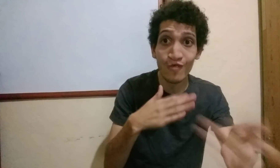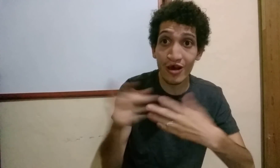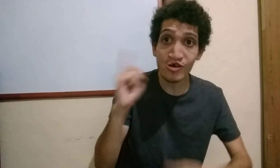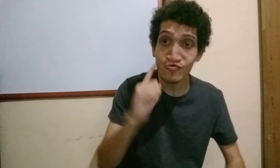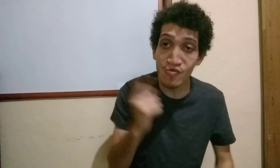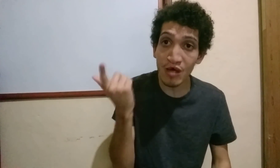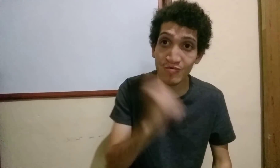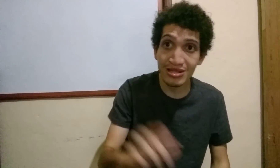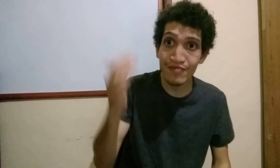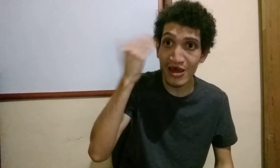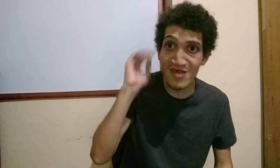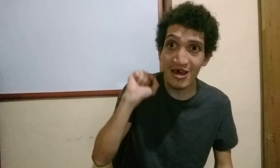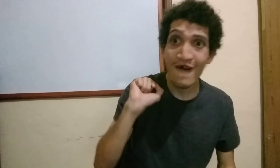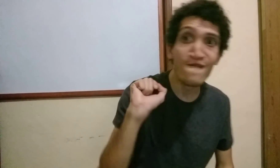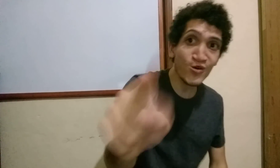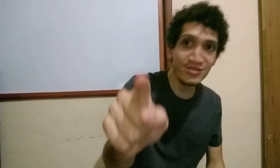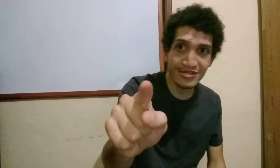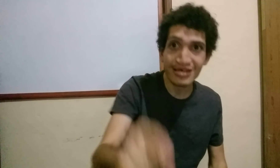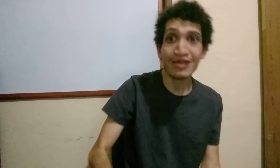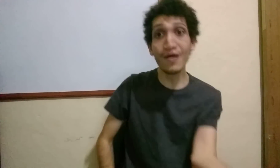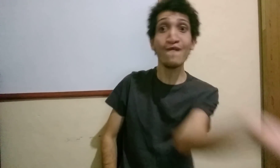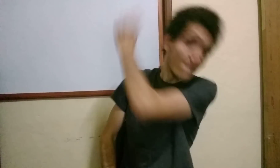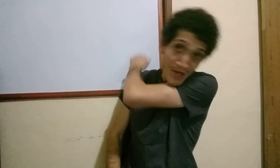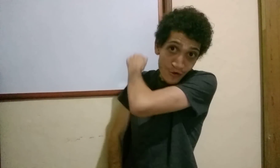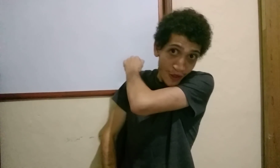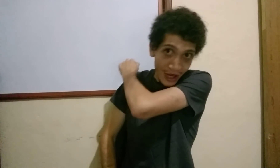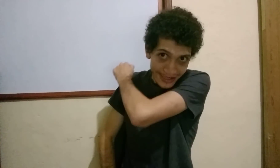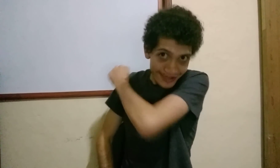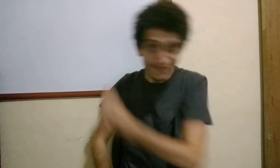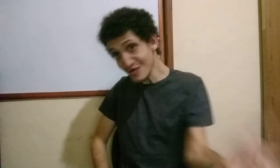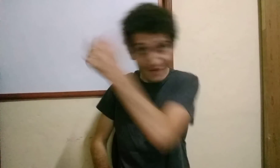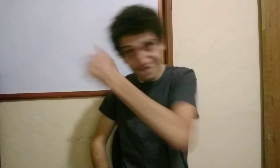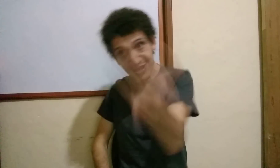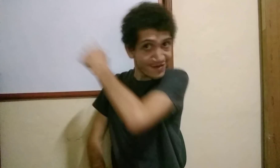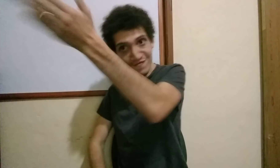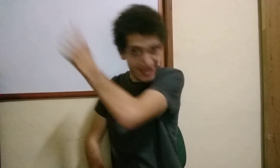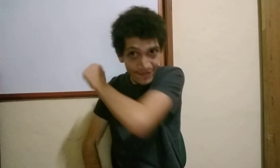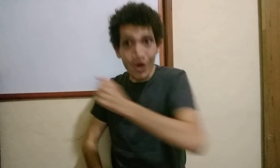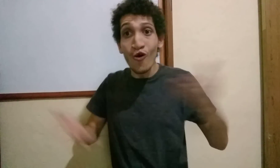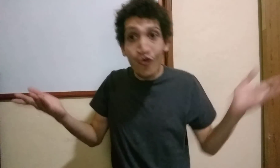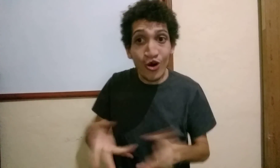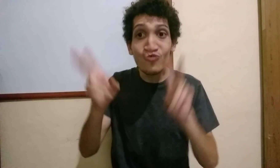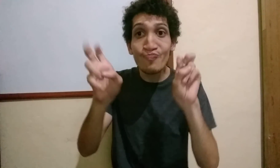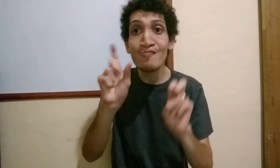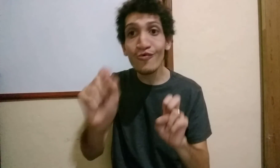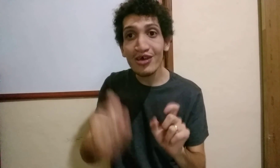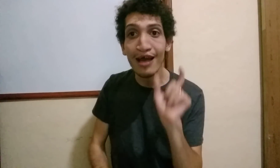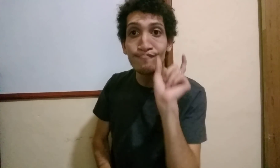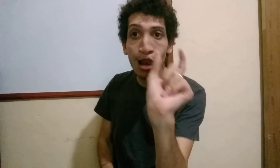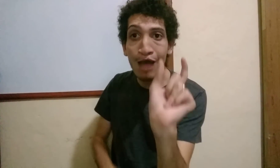qualquer segundo vai conseguir entender você! Então vem com nós! Vem! Vem! Vem! Hoje o tema é o que? A palavra